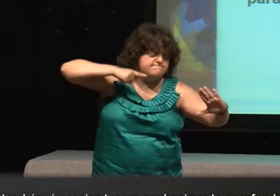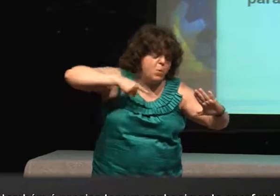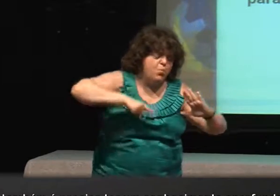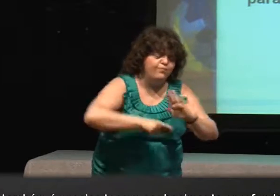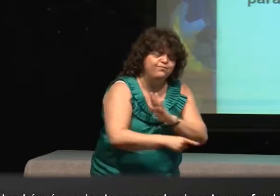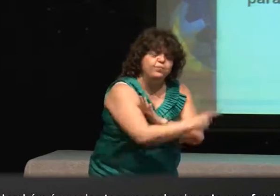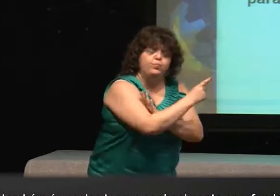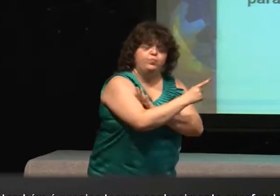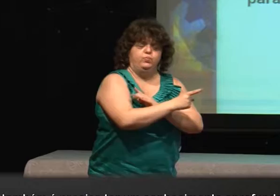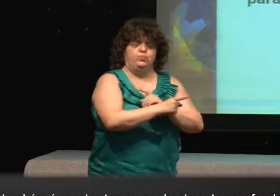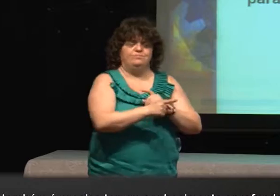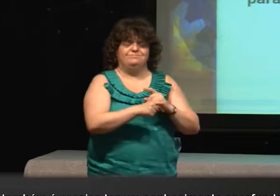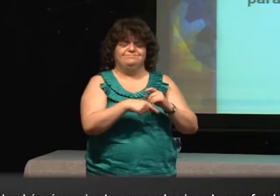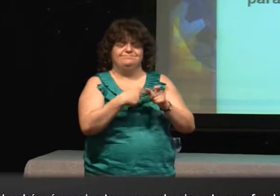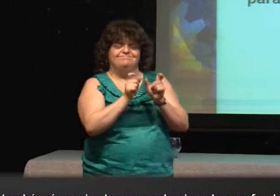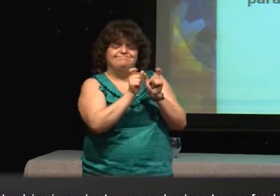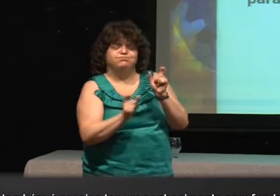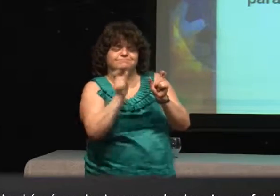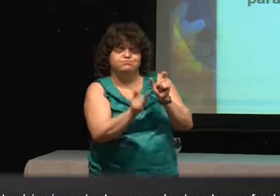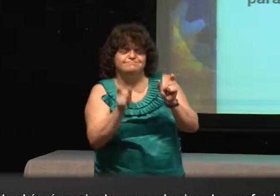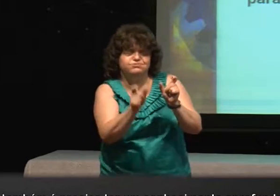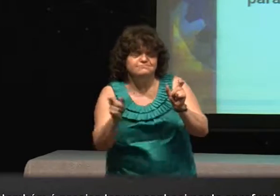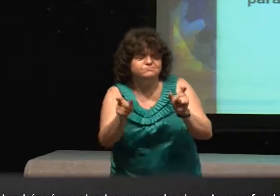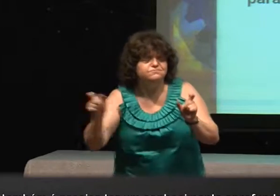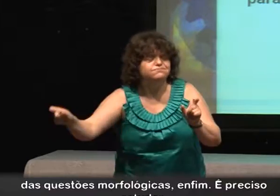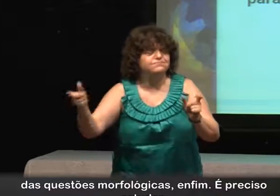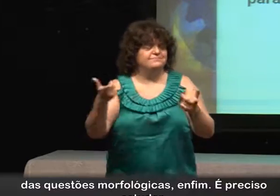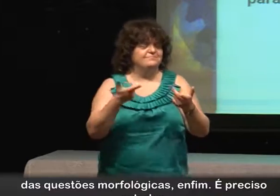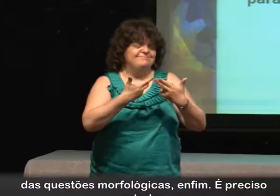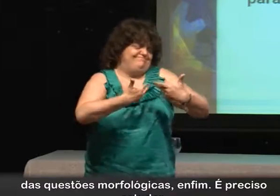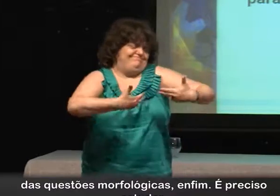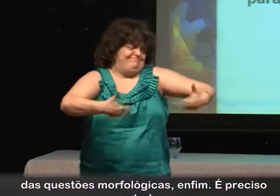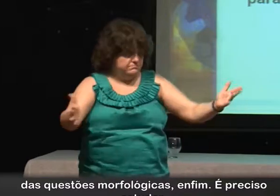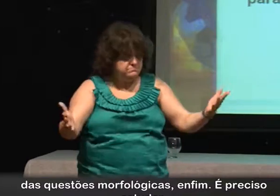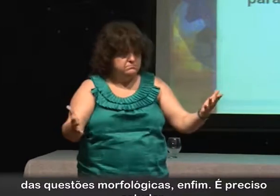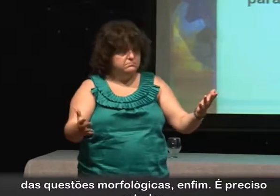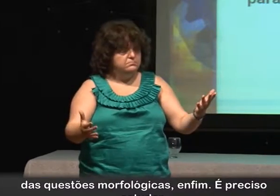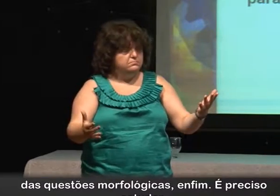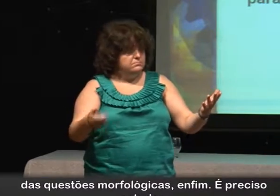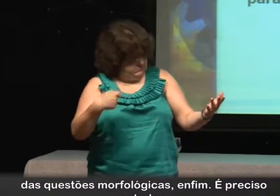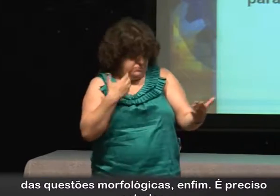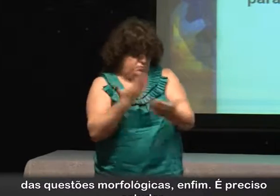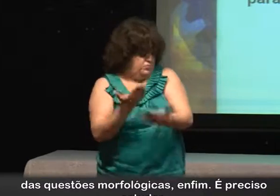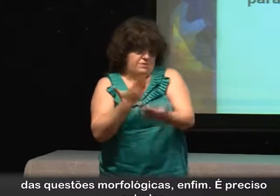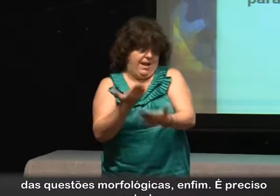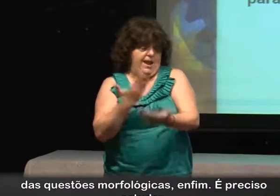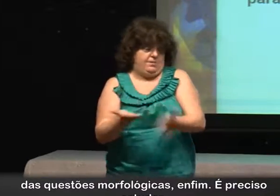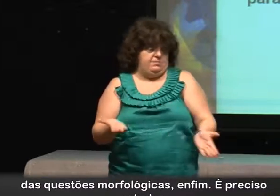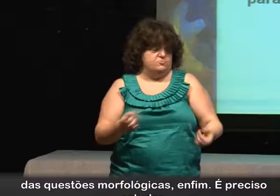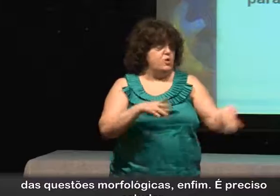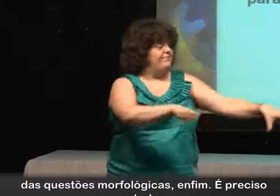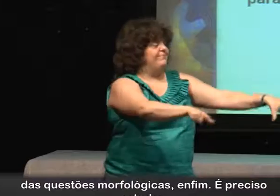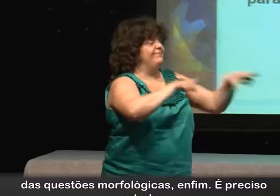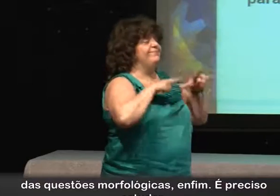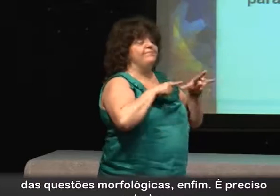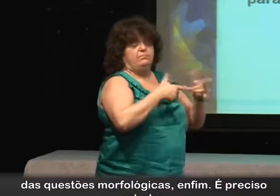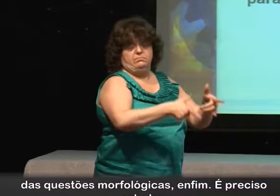E também é preciso ter um conhecimento aprofundado das questões morfológicas e, enfim, é preciso estudar.